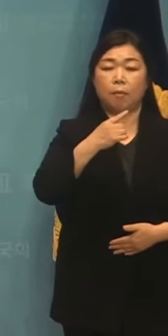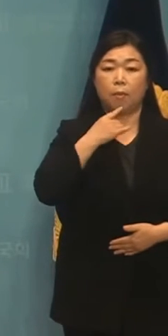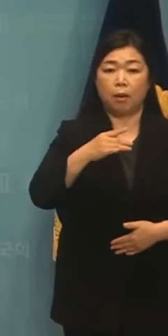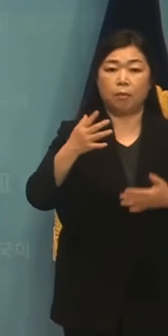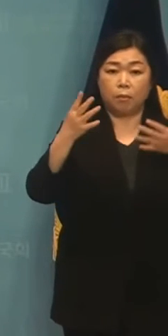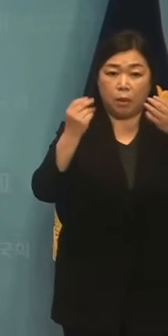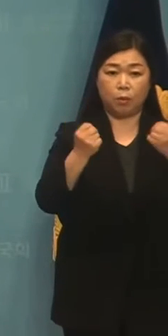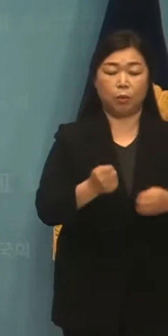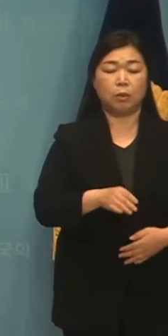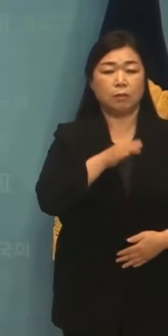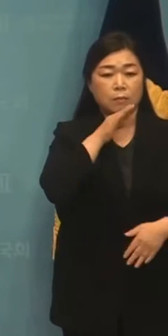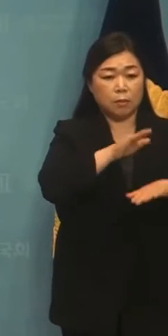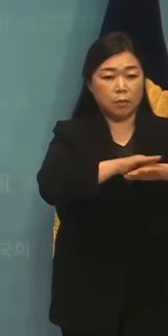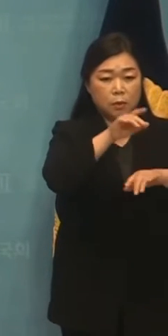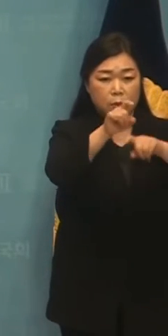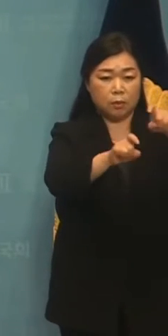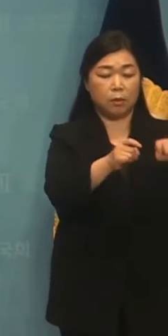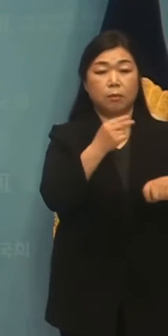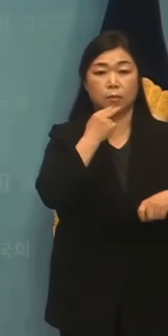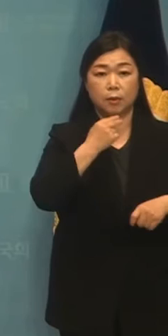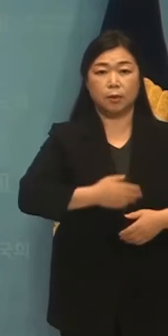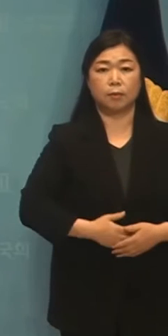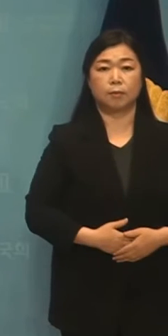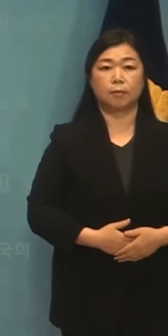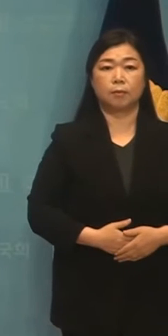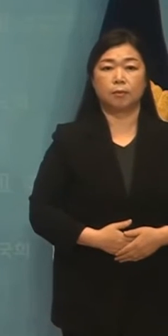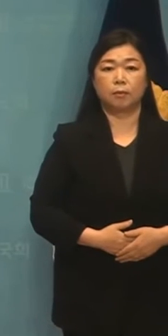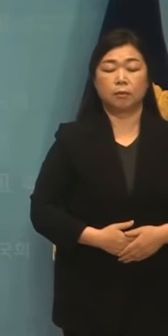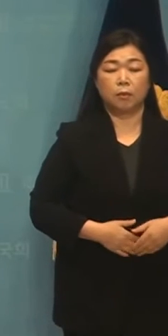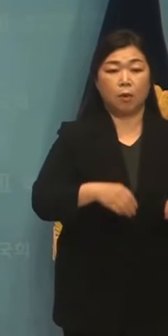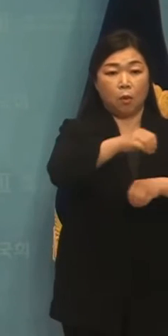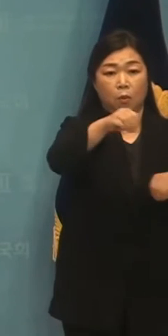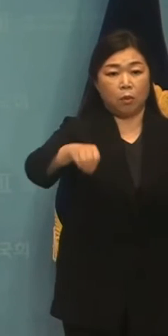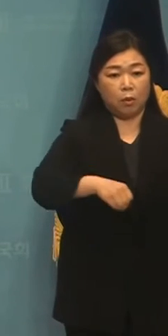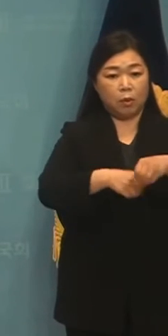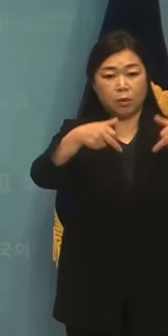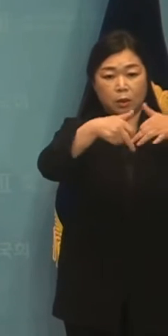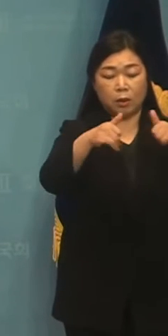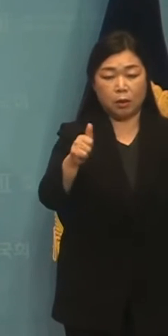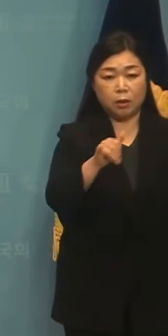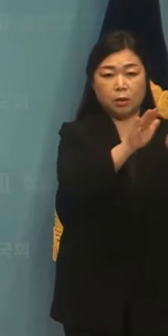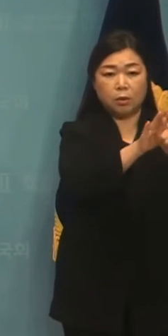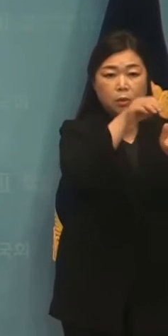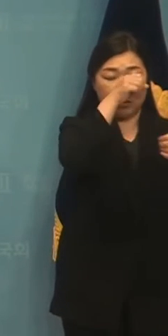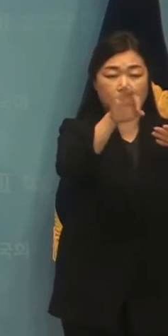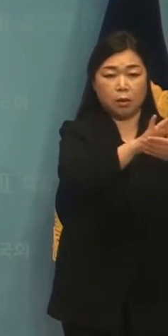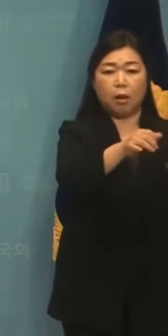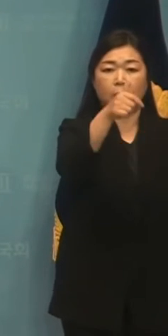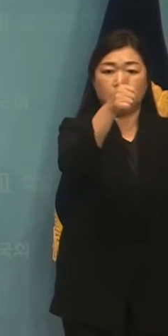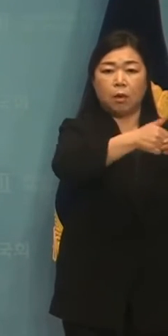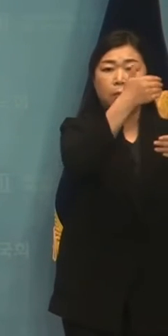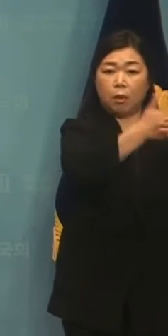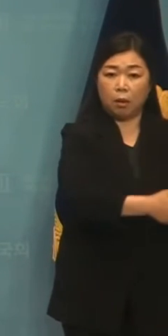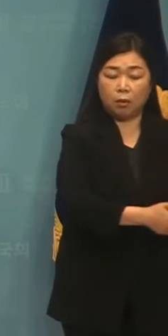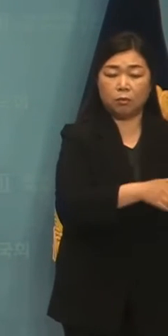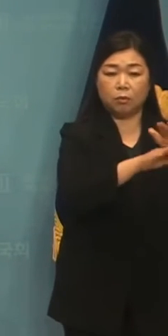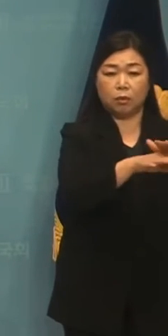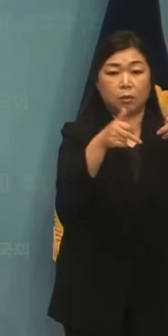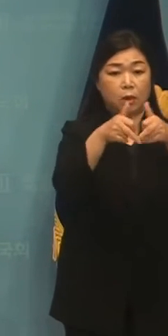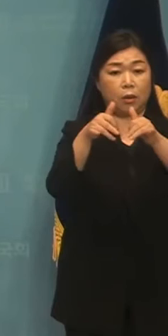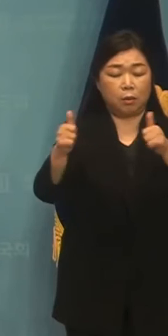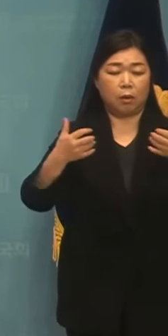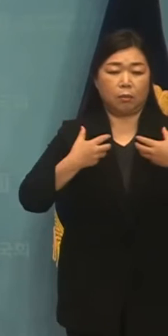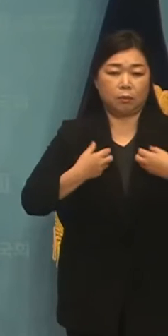이렇다 성과는 보여주지 못하고 있습니다. 오히려 장애인 지원 예산을 삭감하여 장애인들에게